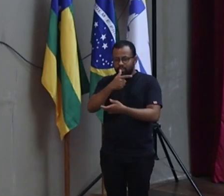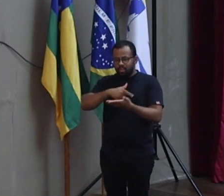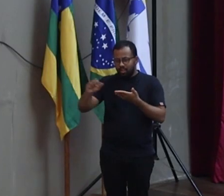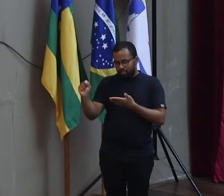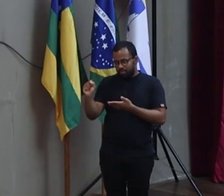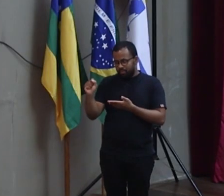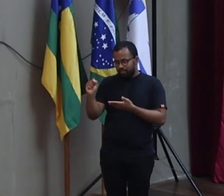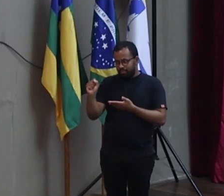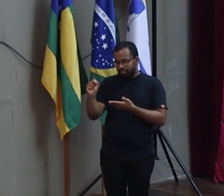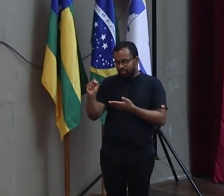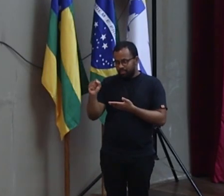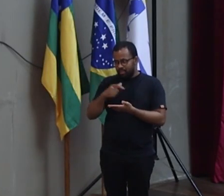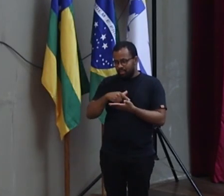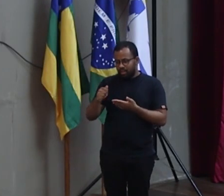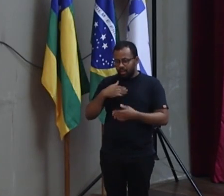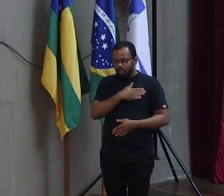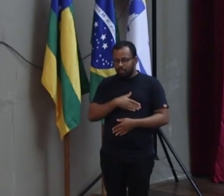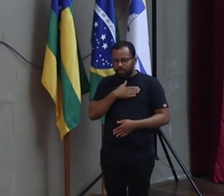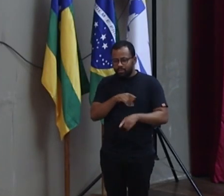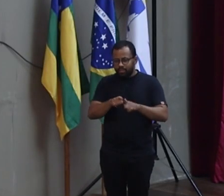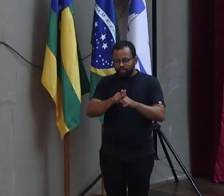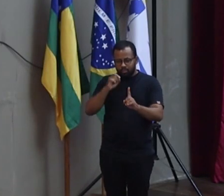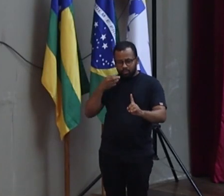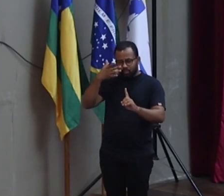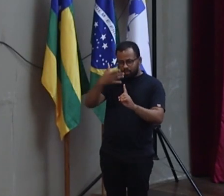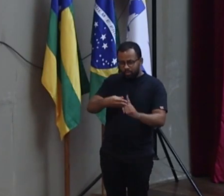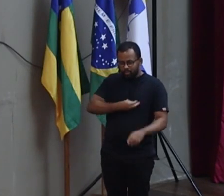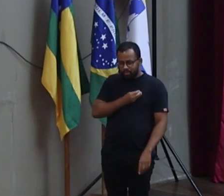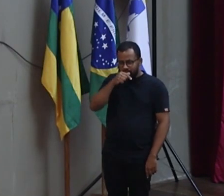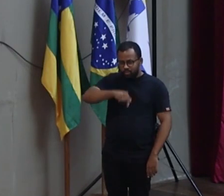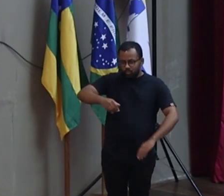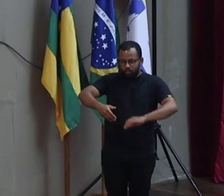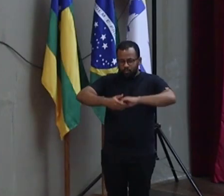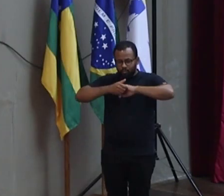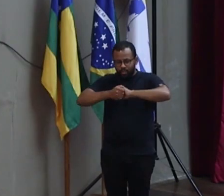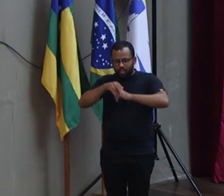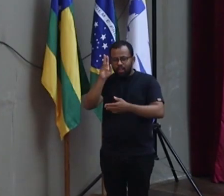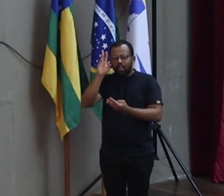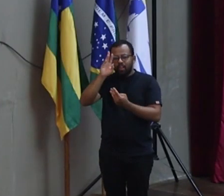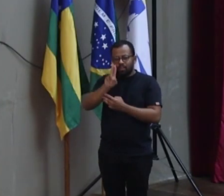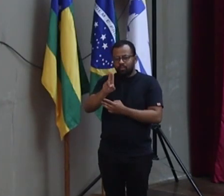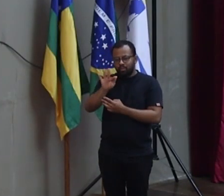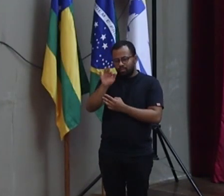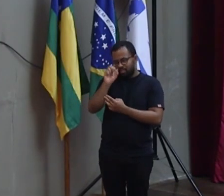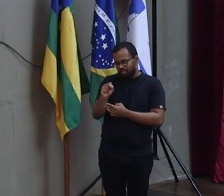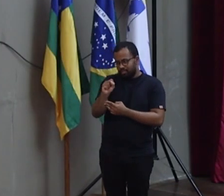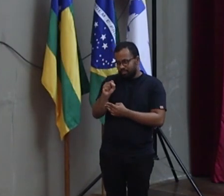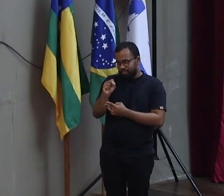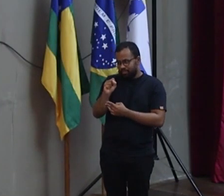LAB. É um prazer e é uma honra estar aqui com vocês na Universidade Federal de